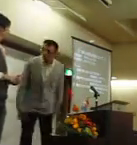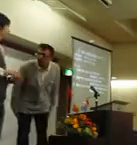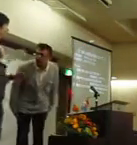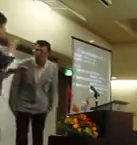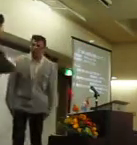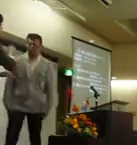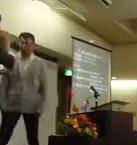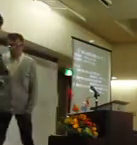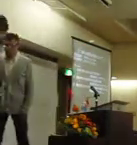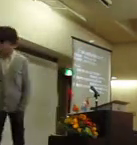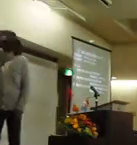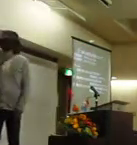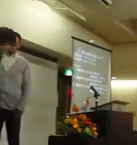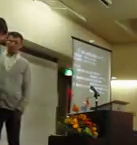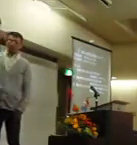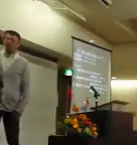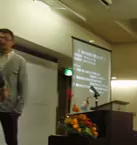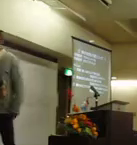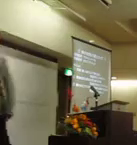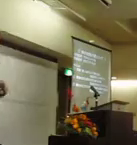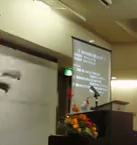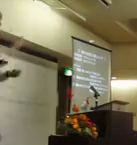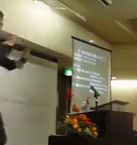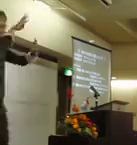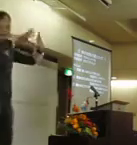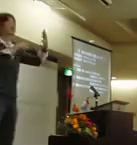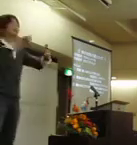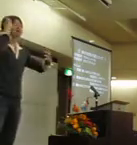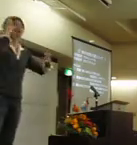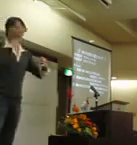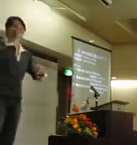ありがとうございます。 出来目忘れました